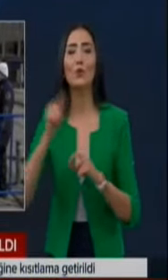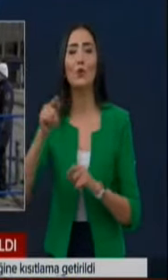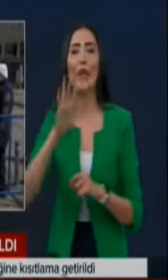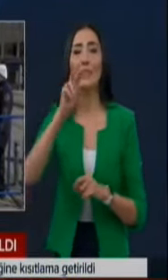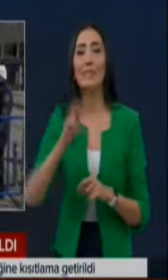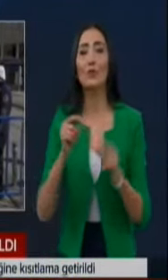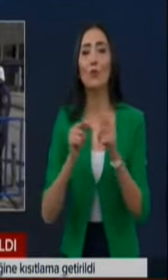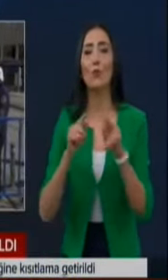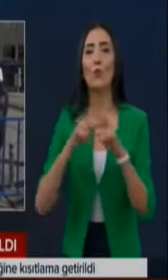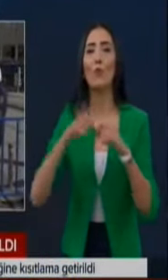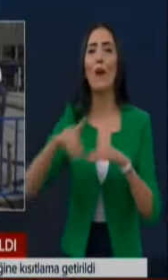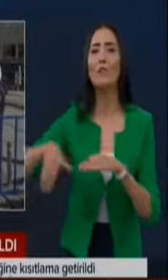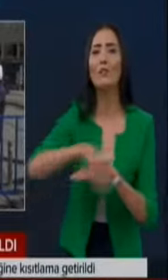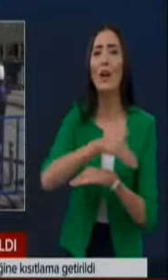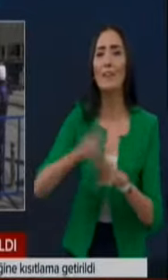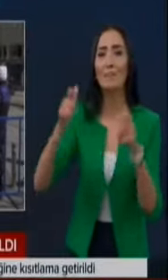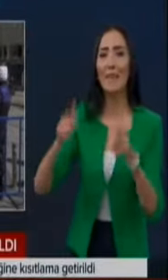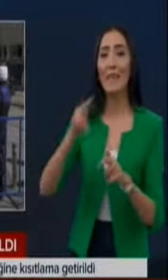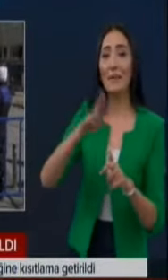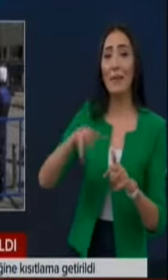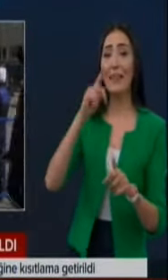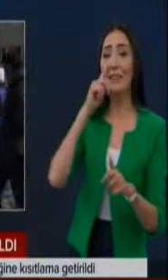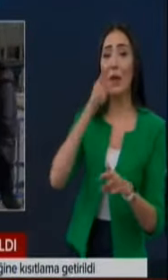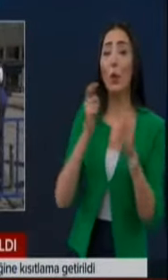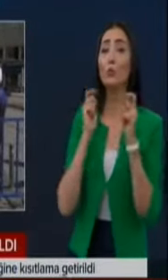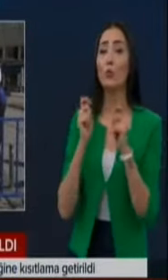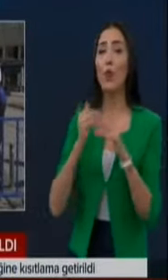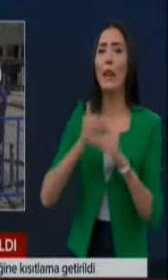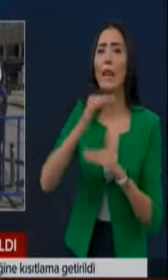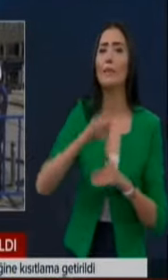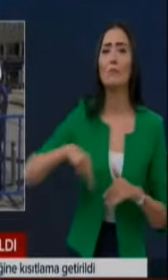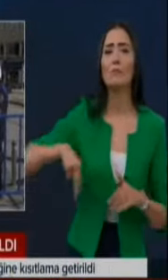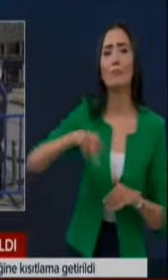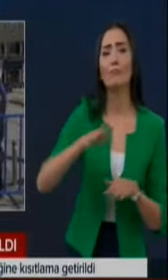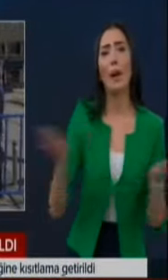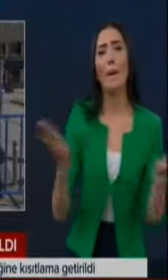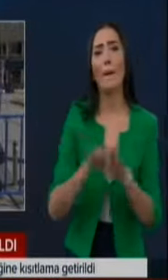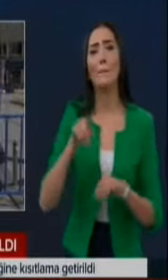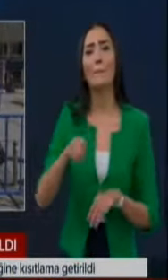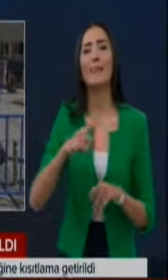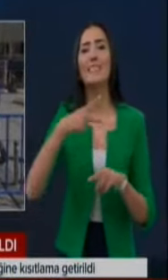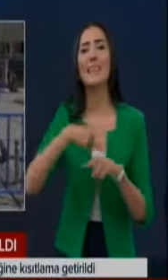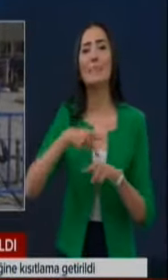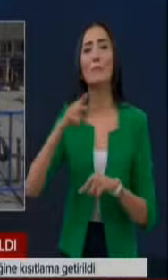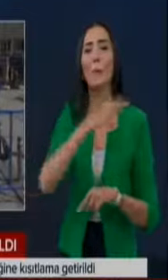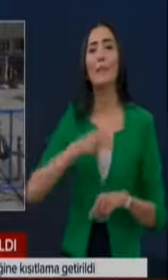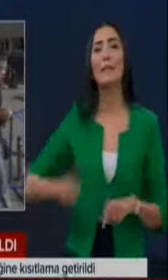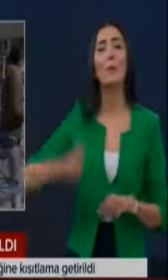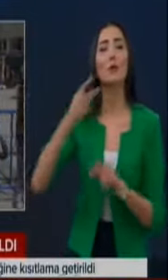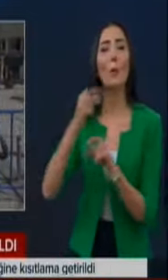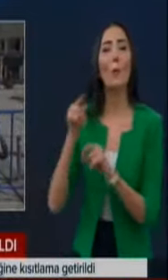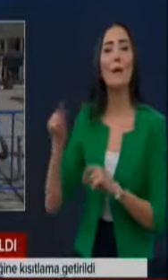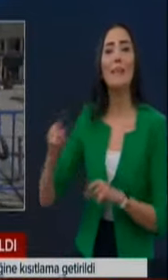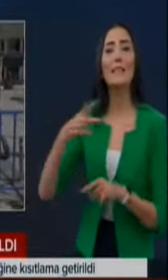58. Bulvar Caddesi ve İstasyon Meydanı 27 Nisan'a kadar zorunlu haller dışında yaya trafiğine kapatıldı. Zeytinburnu Belediye Başkanı